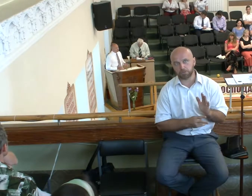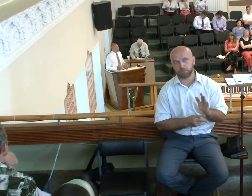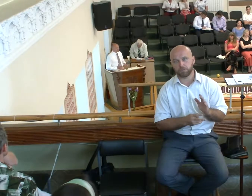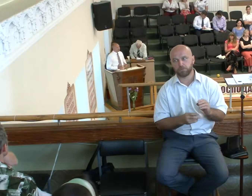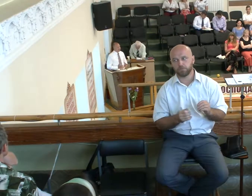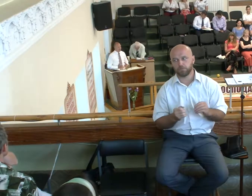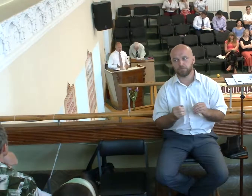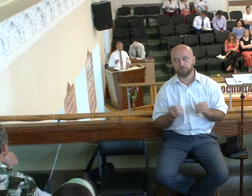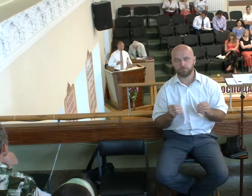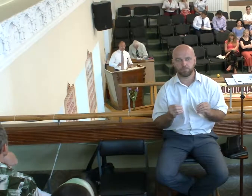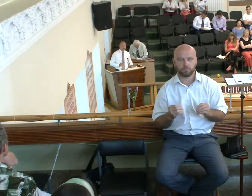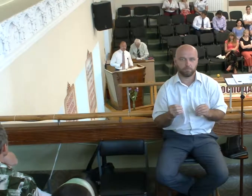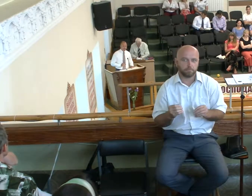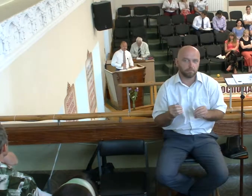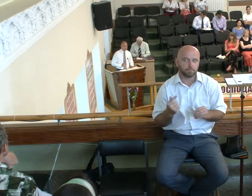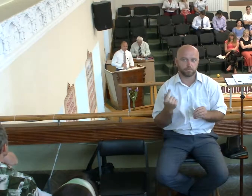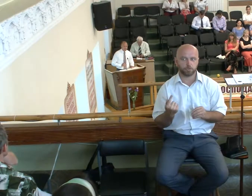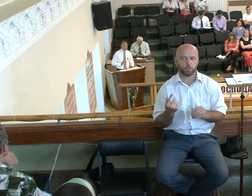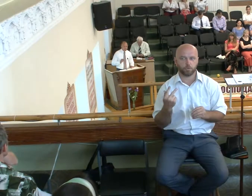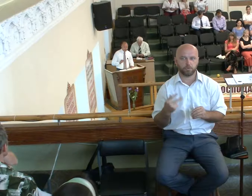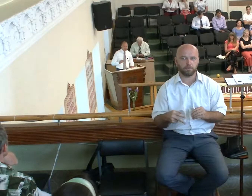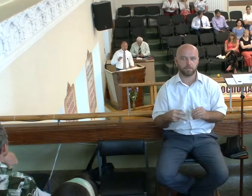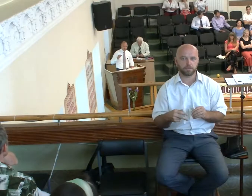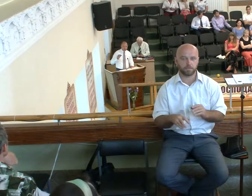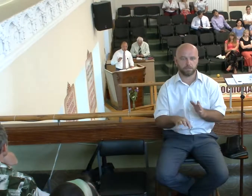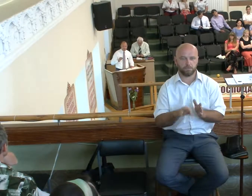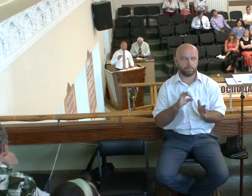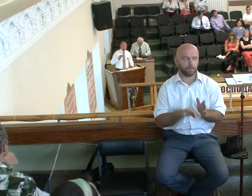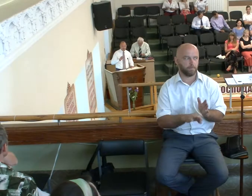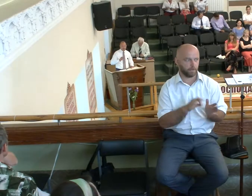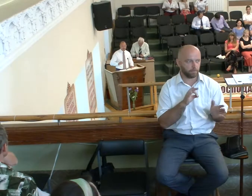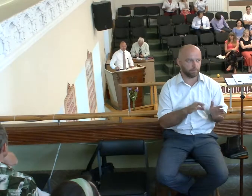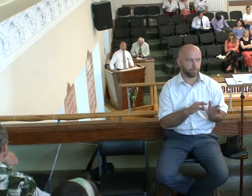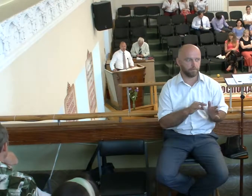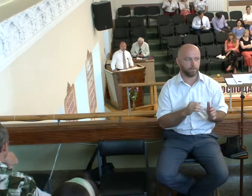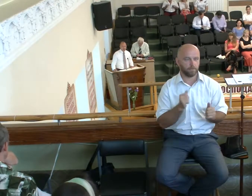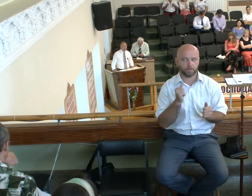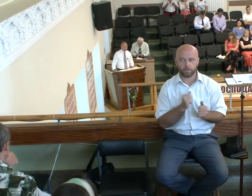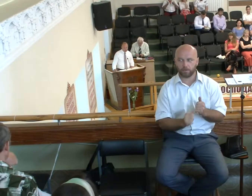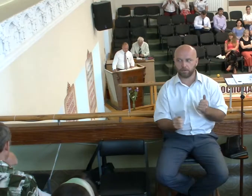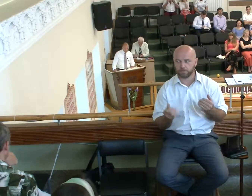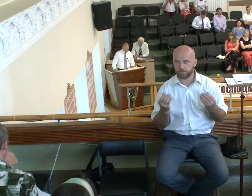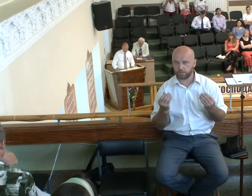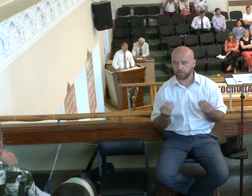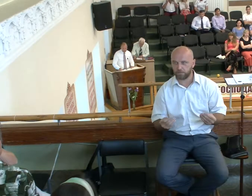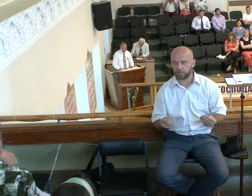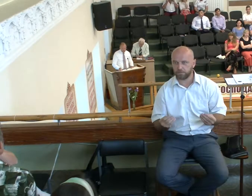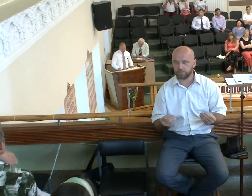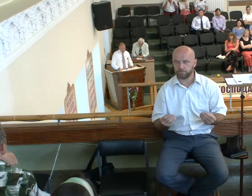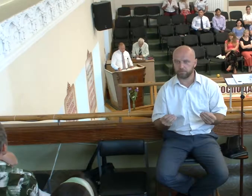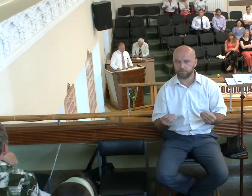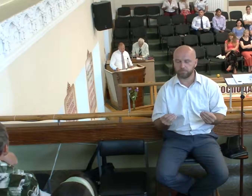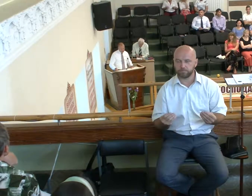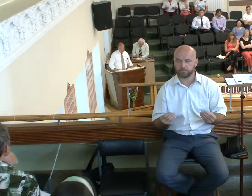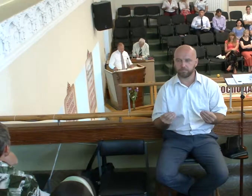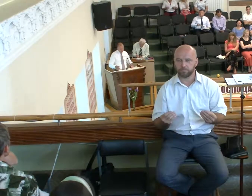нам приходится делать каждый день. Каждый день мы делаем какой-то выбор. И